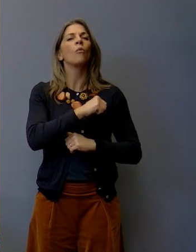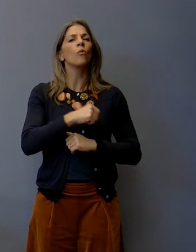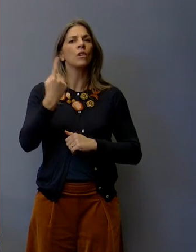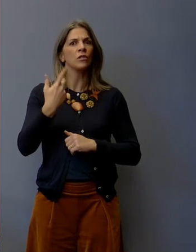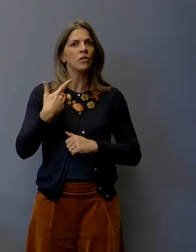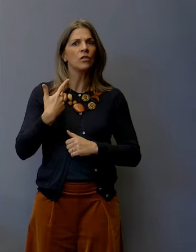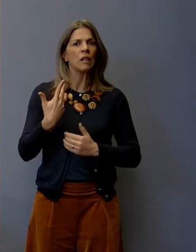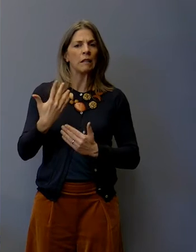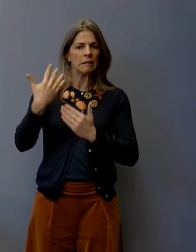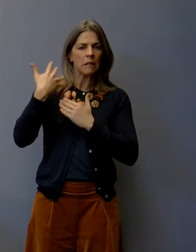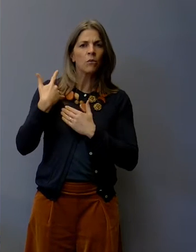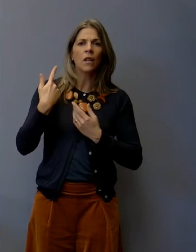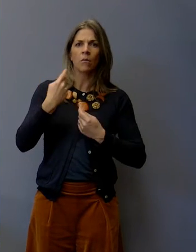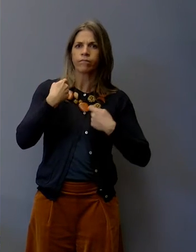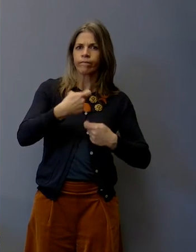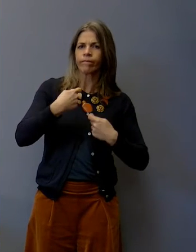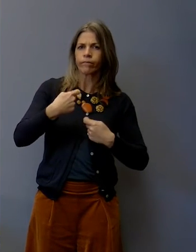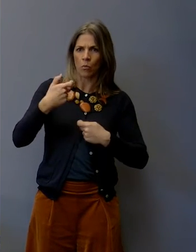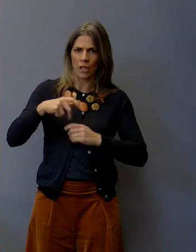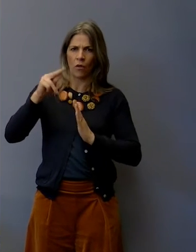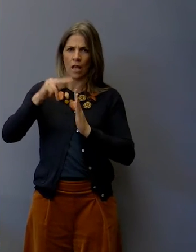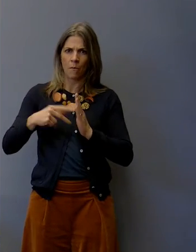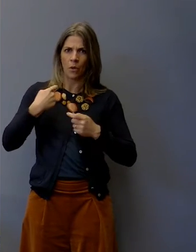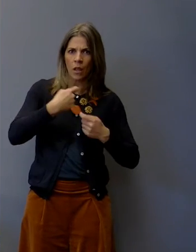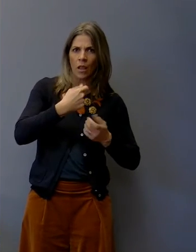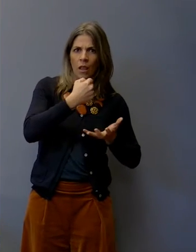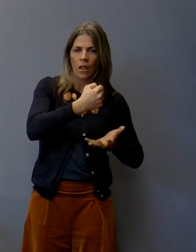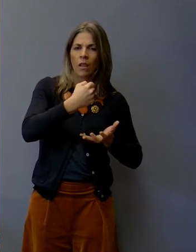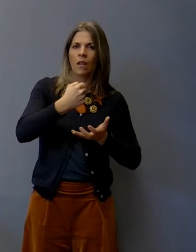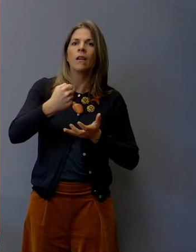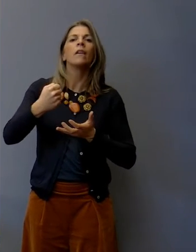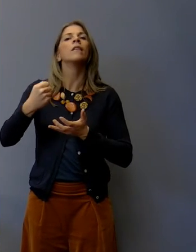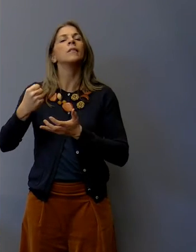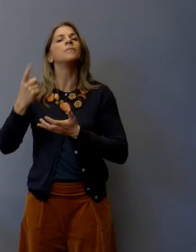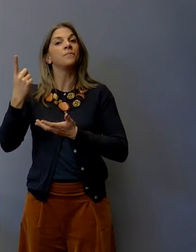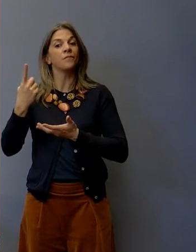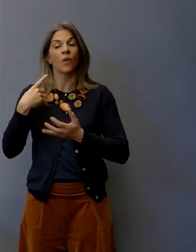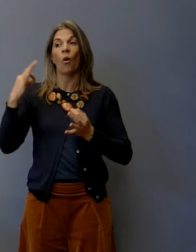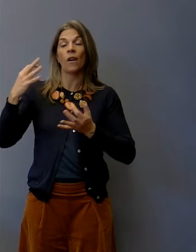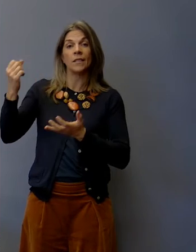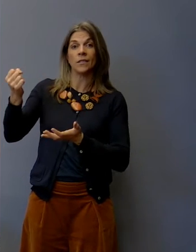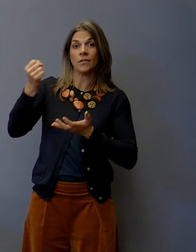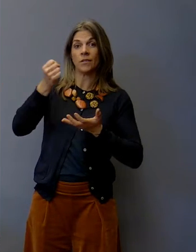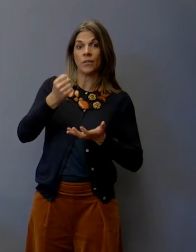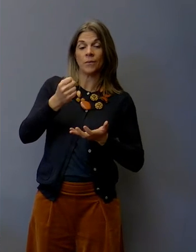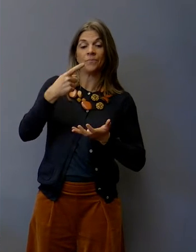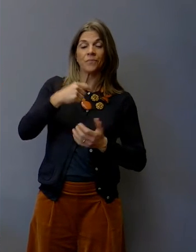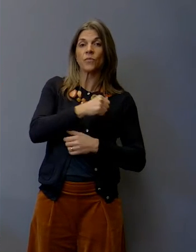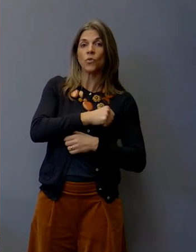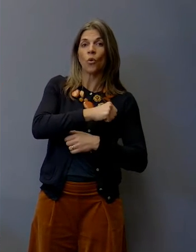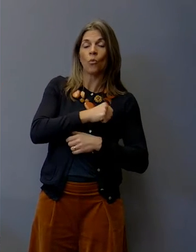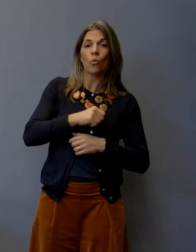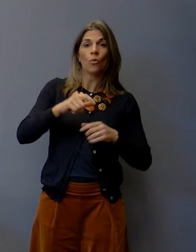sostenere per il suo elevato indebitamento abbia proceduto virtuosamente ad utilizzare tale opportunità che consente ai comuni ed alle province